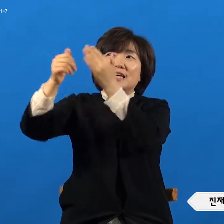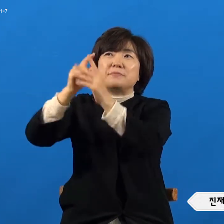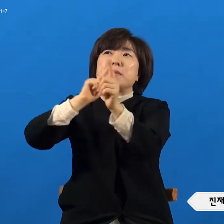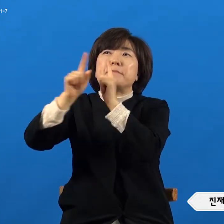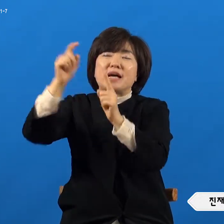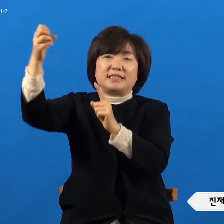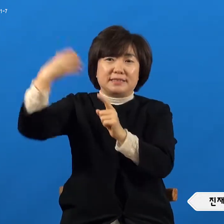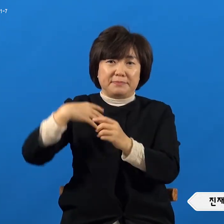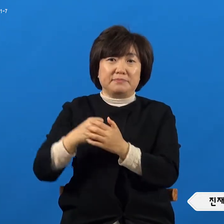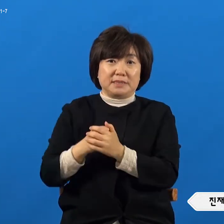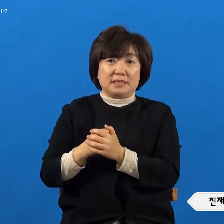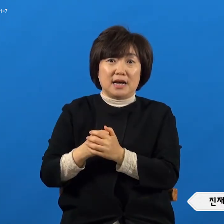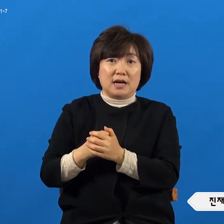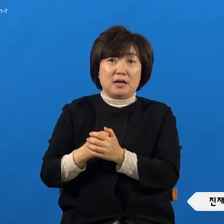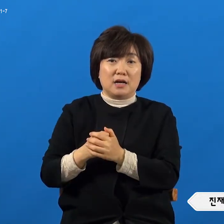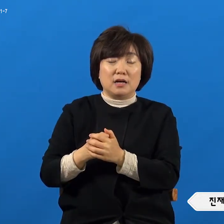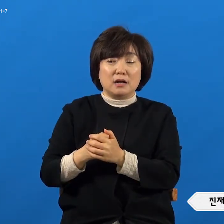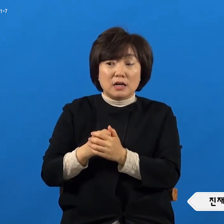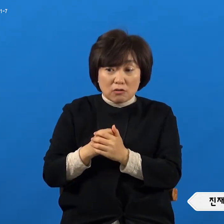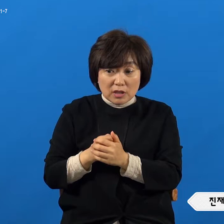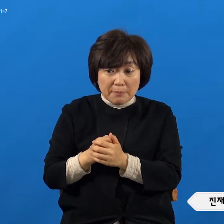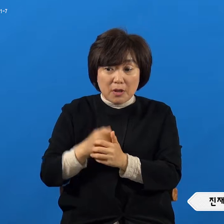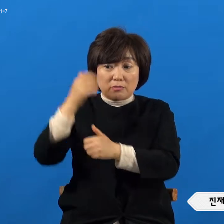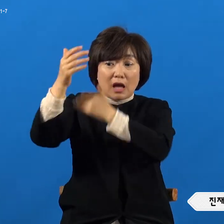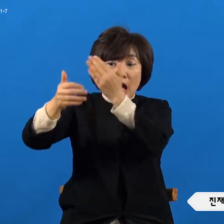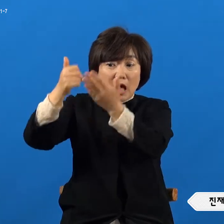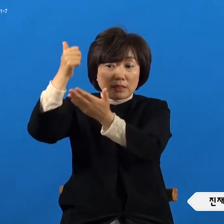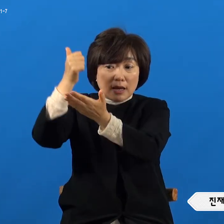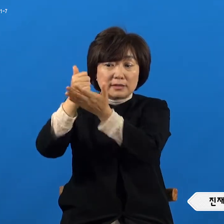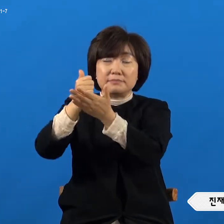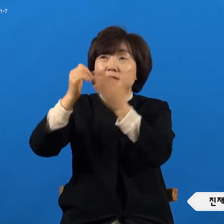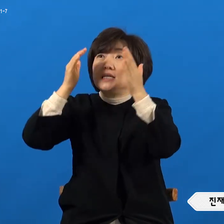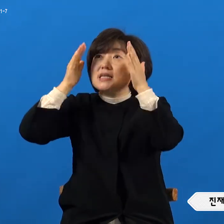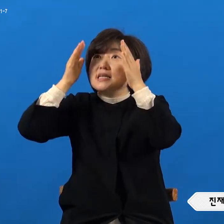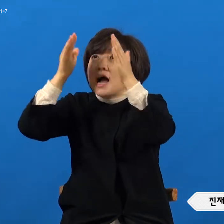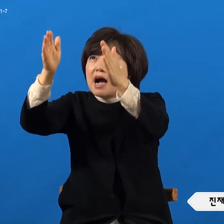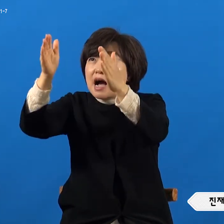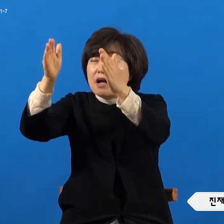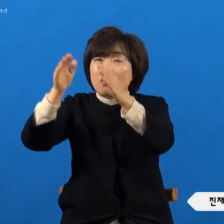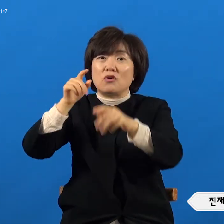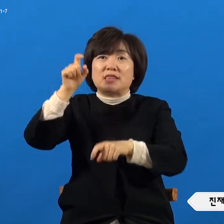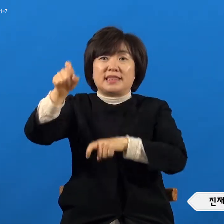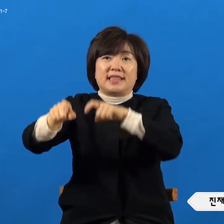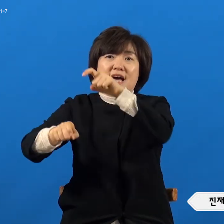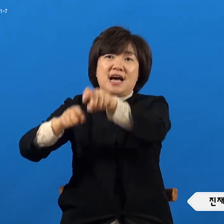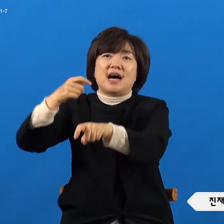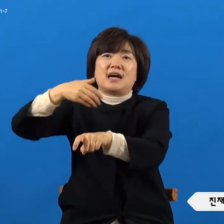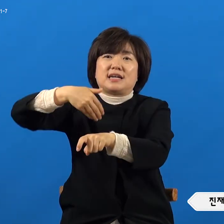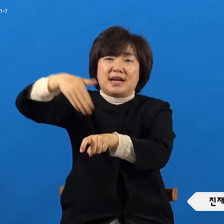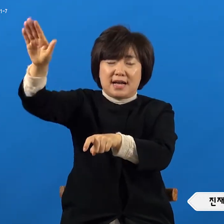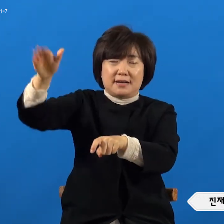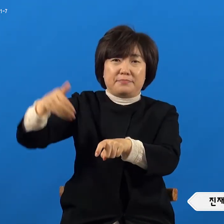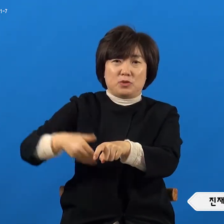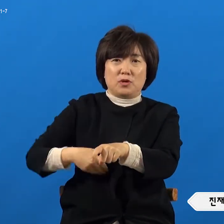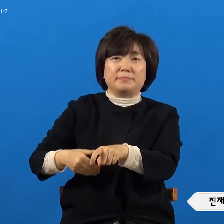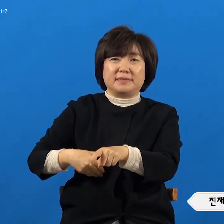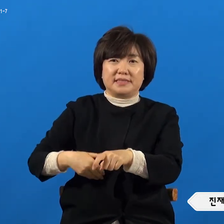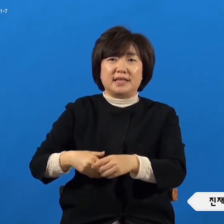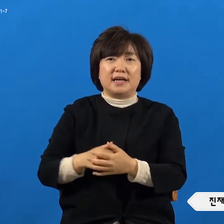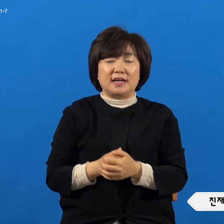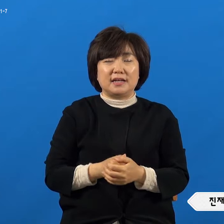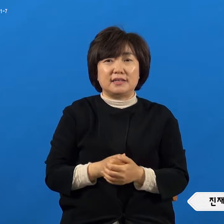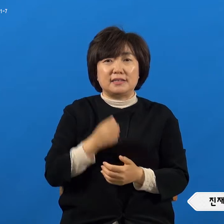말씀입니다. 그렇다면 하나님의 것들을 향해 우리가 나아가야 함을 생각해